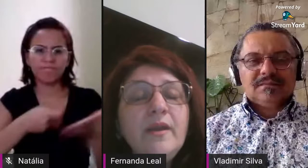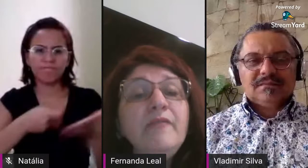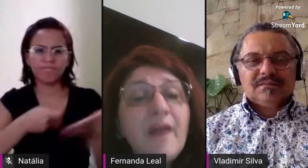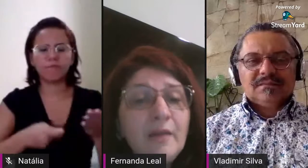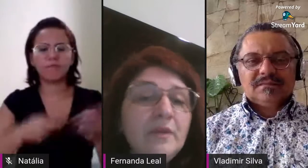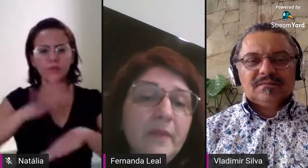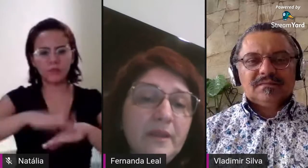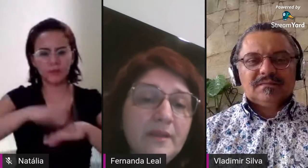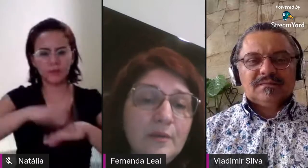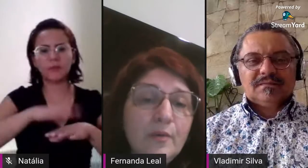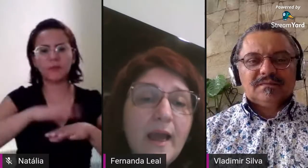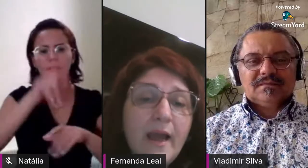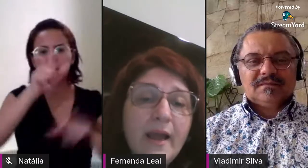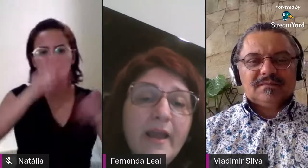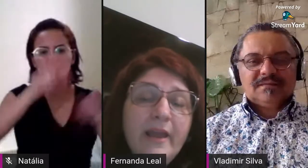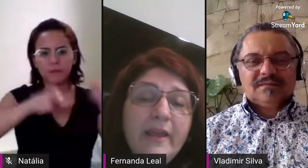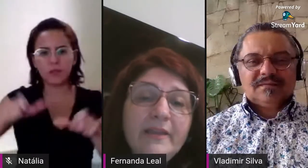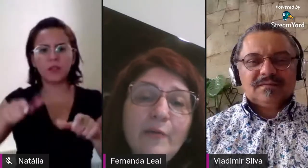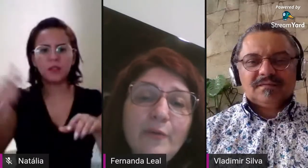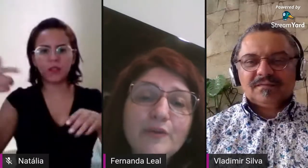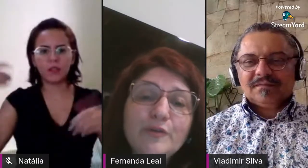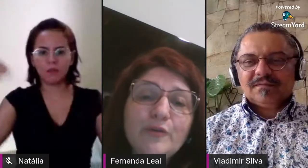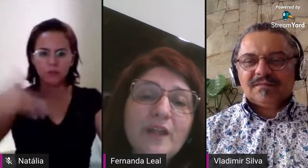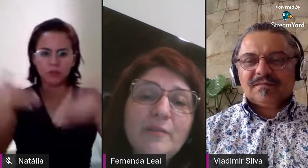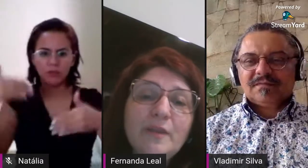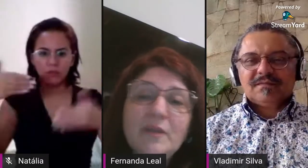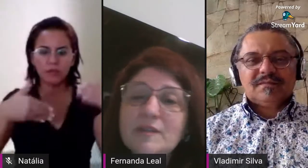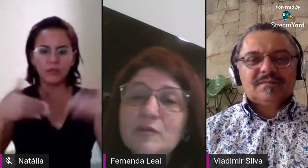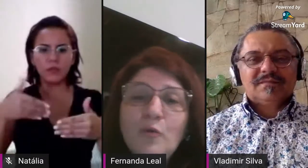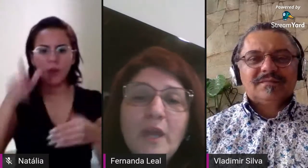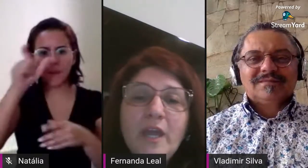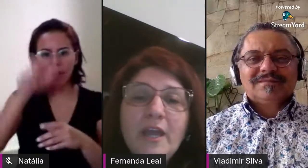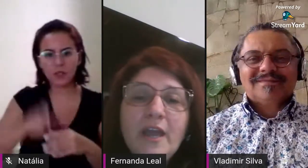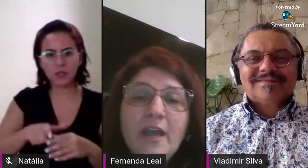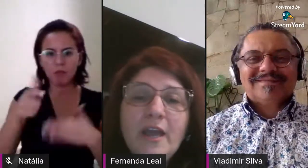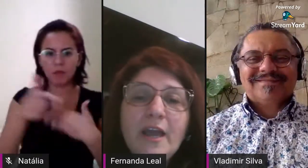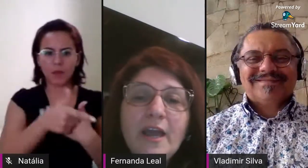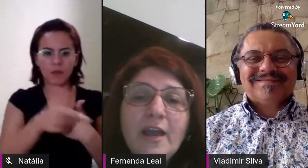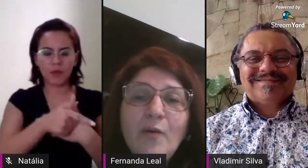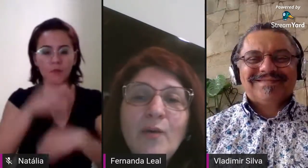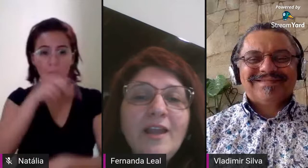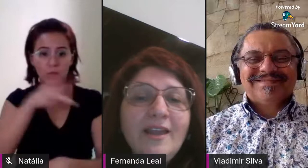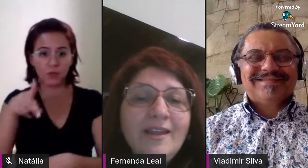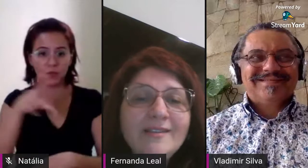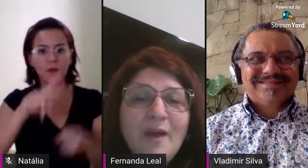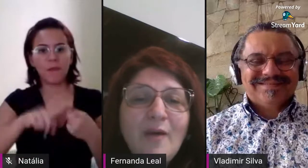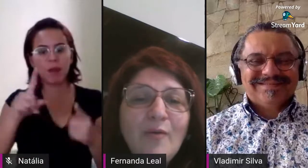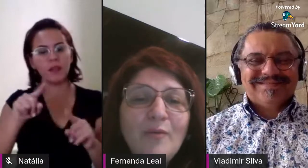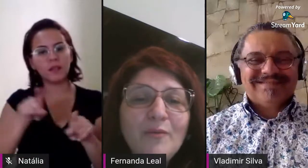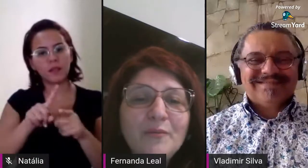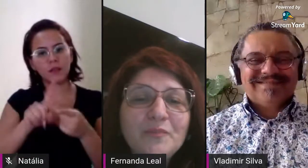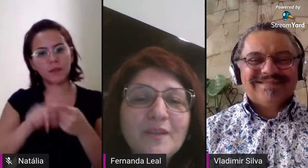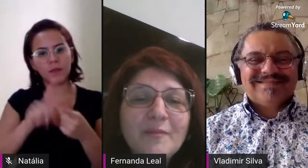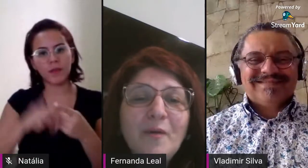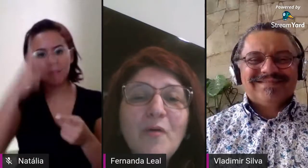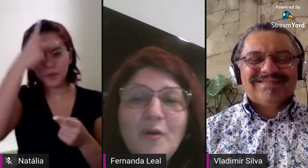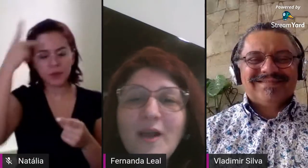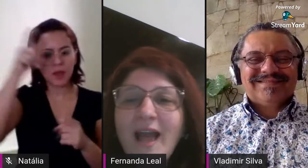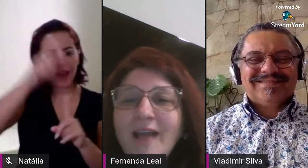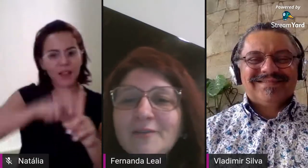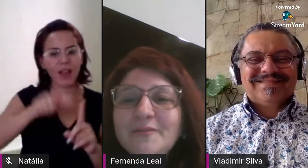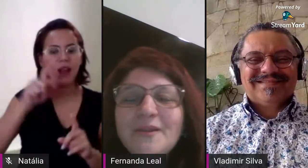são e falam também desse lugar. Então, professor Vladimir, me desculpe aí o inglês